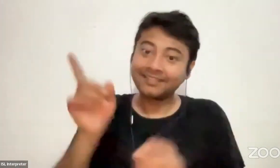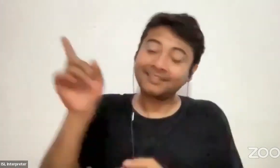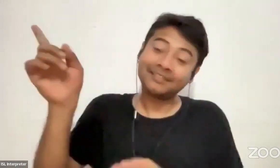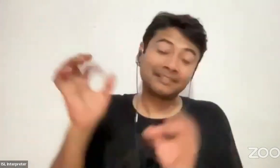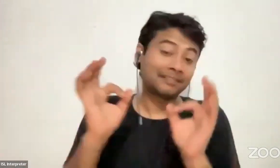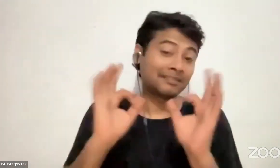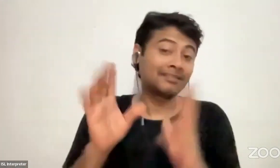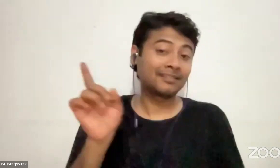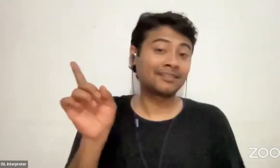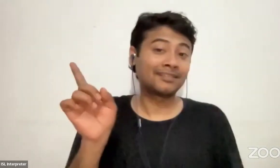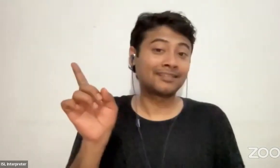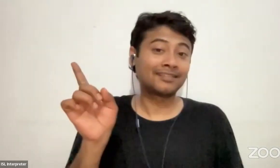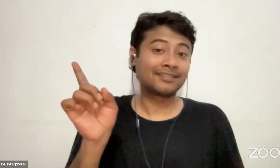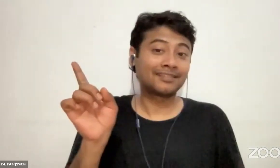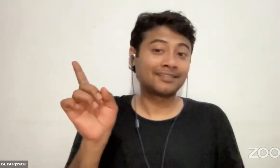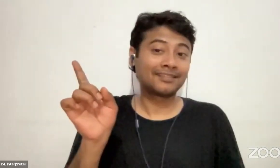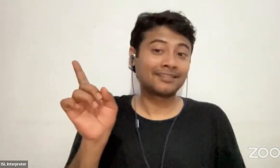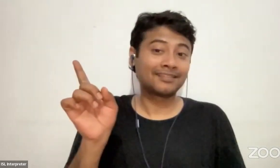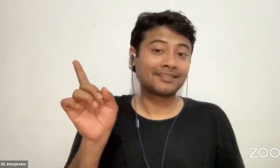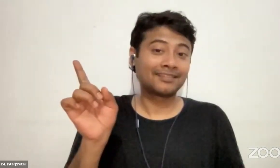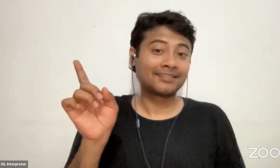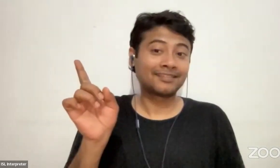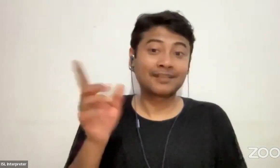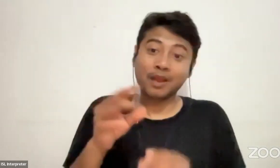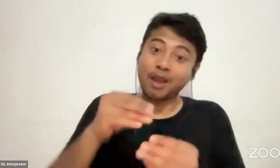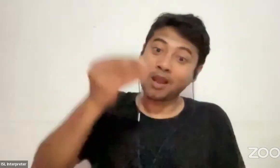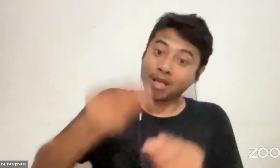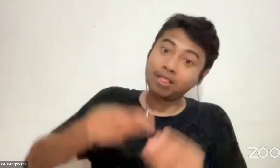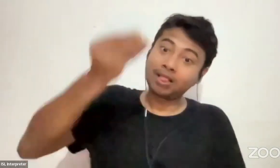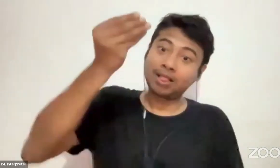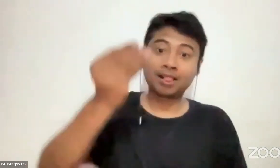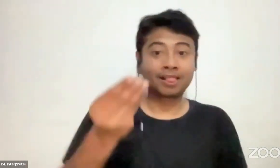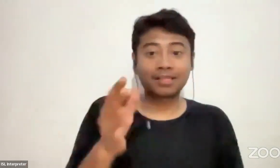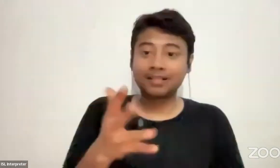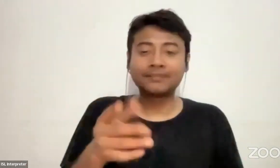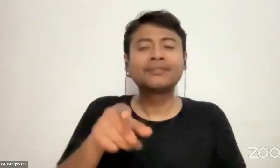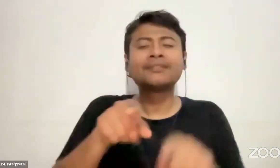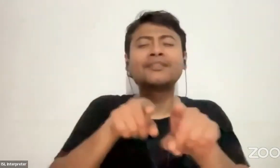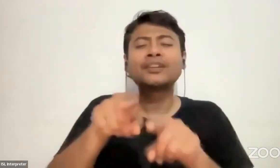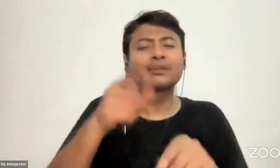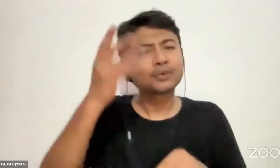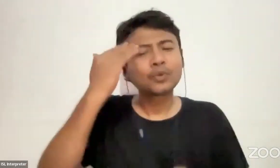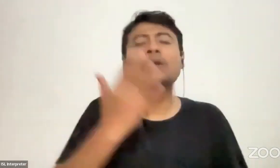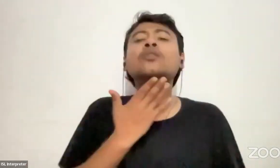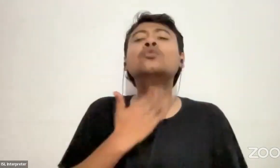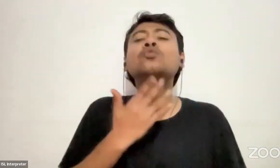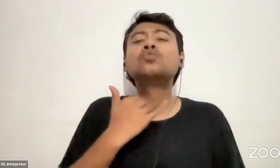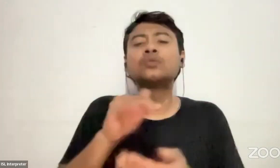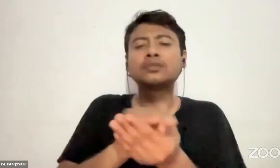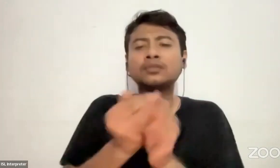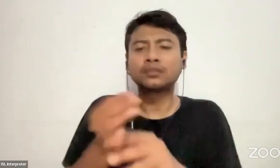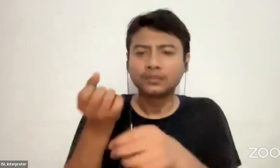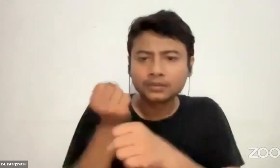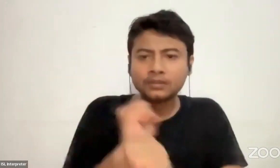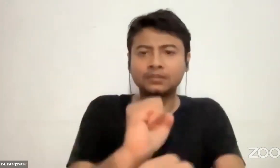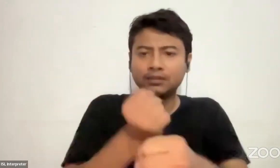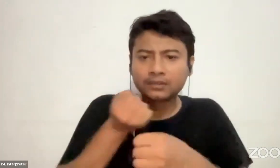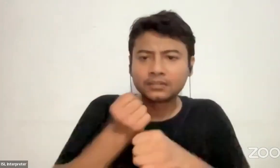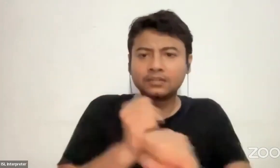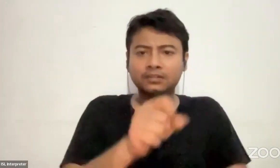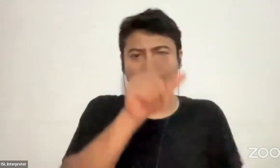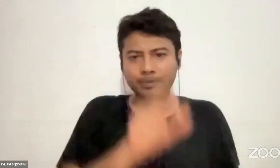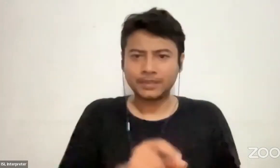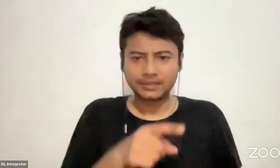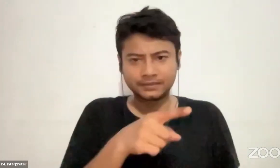एक हलवाई है और हलवाई कुछ मिठाई में मिलावट करता हो, या ज्यादा उसको पता है कि अगर ज्यादा मीठा खाने से